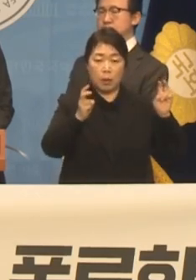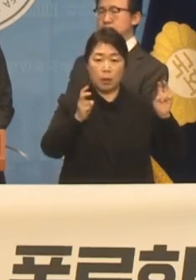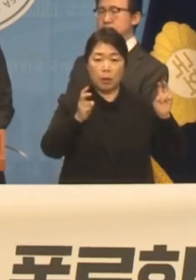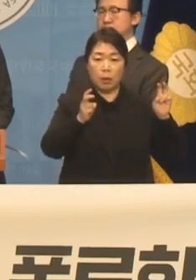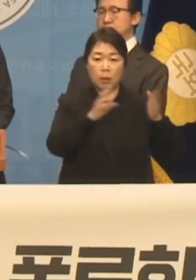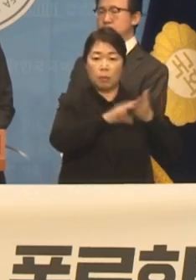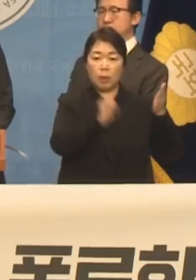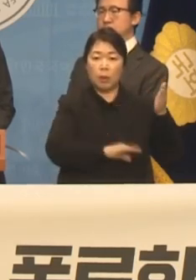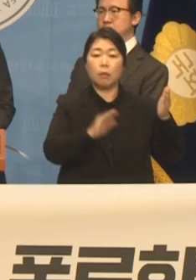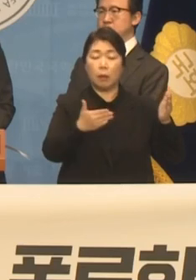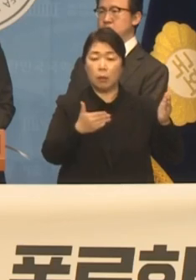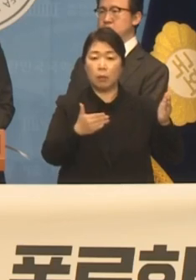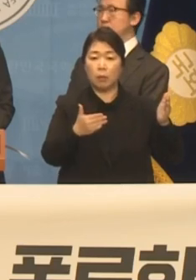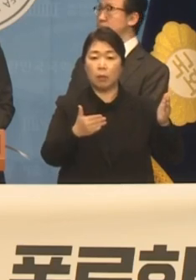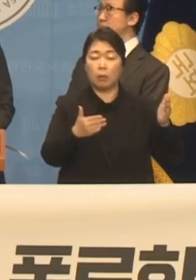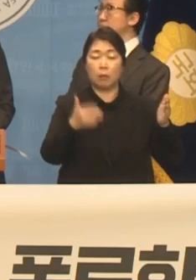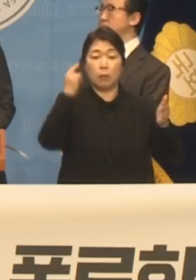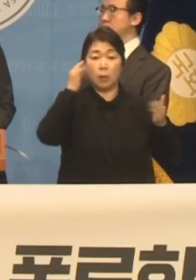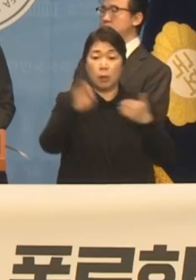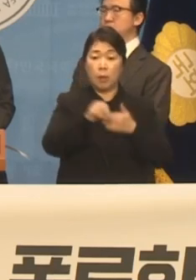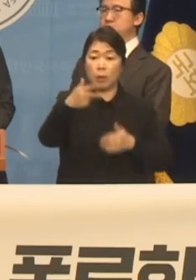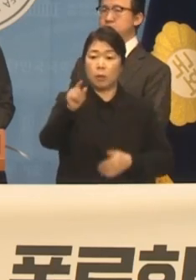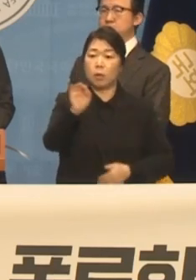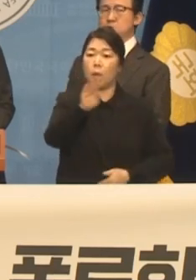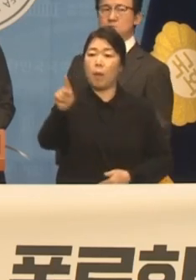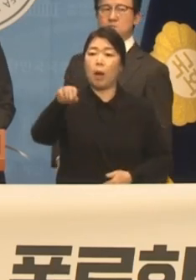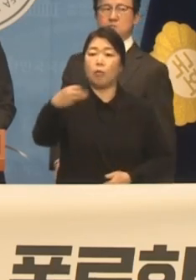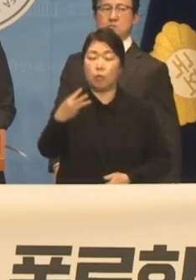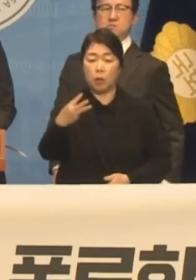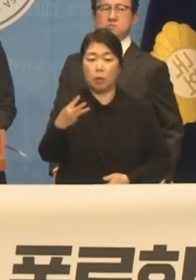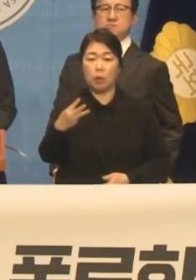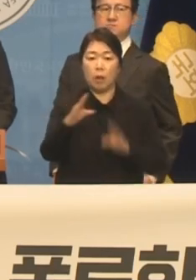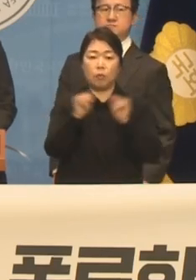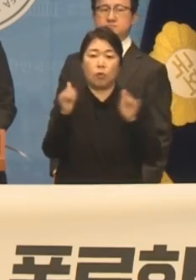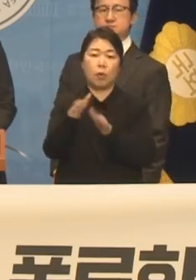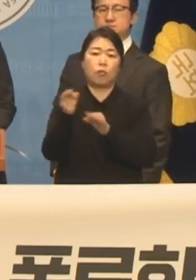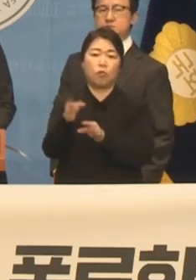것입니다 이렇게 부동산 투기 업자의